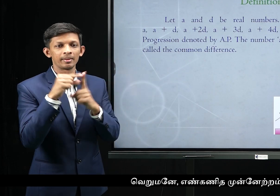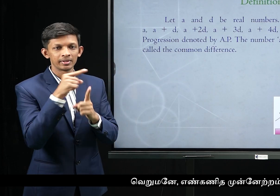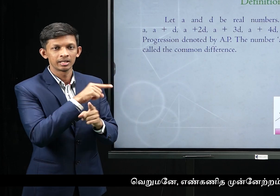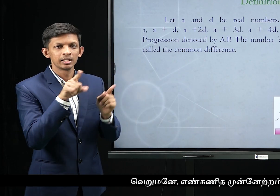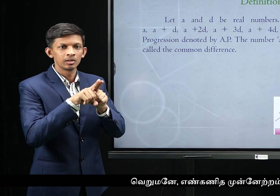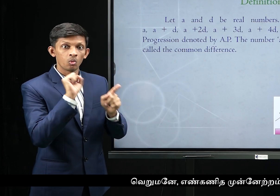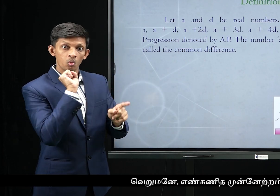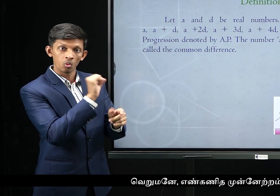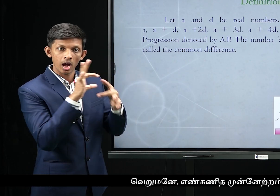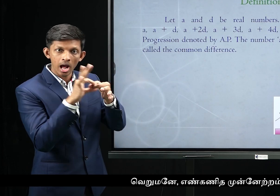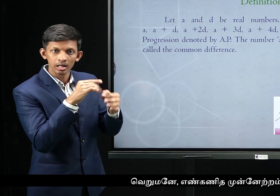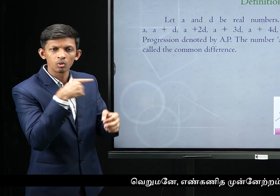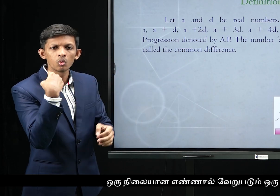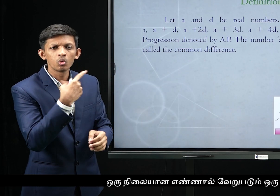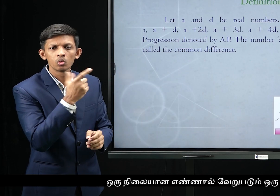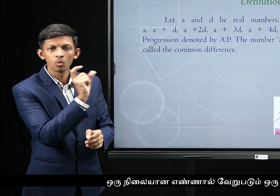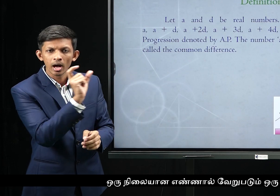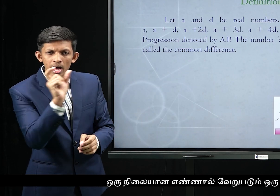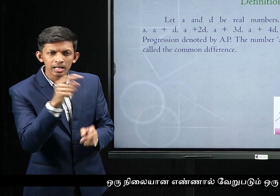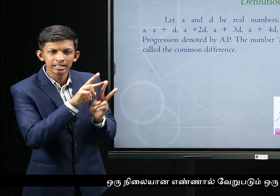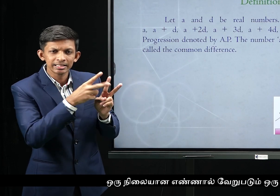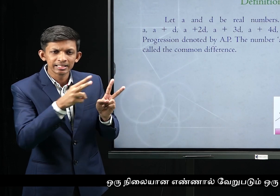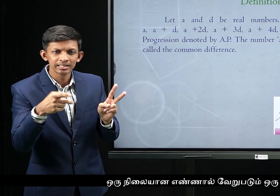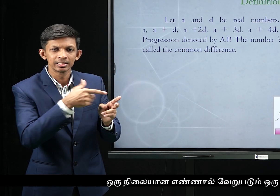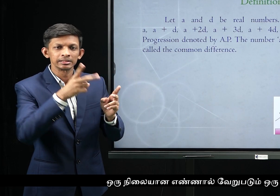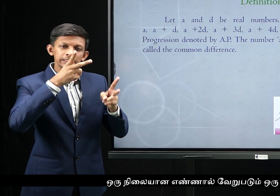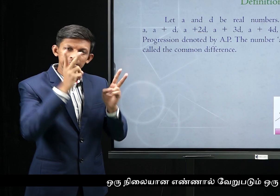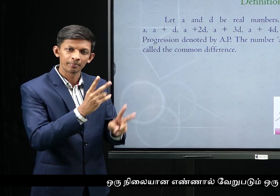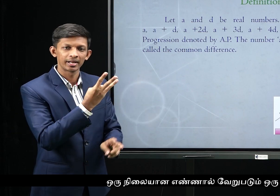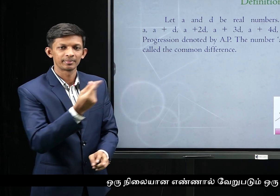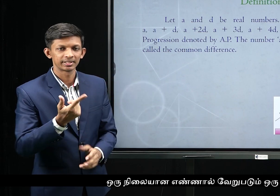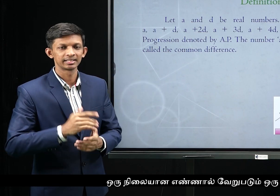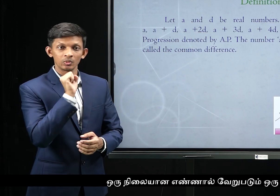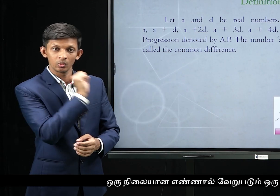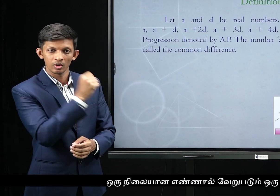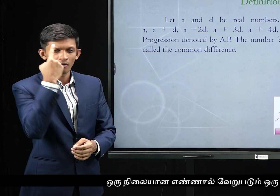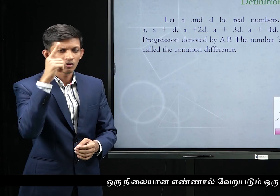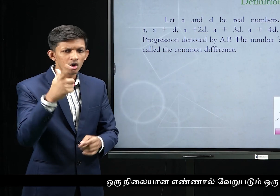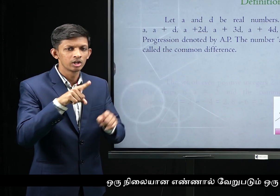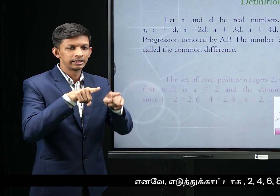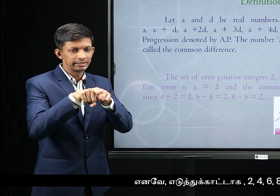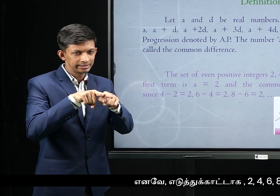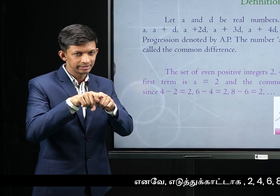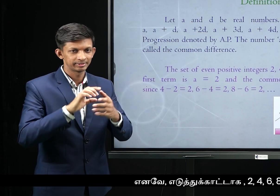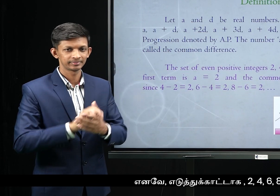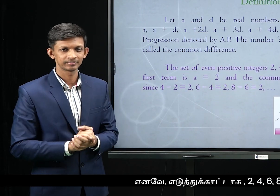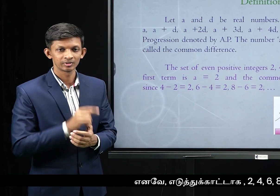எண்கணித முன்னேற்றம் என்பது ஒரு நிலையான எண்ணால் வேறுபடும் ஒரு வரிசையாகும். எனவே